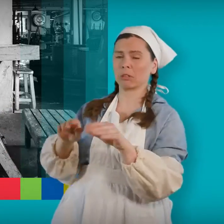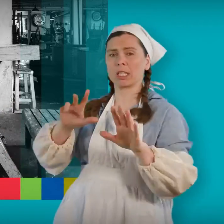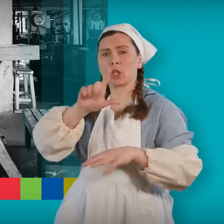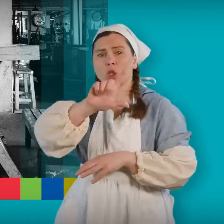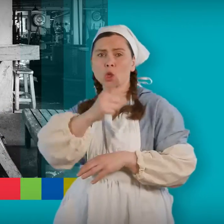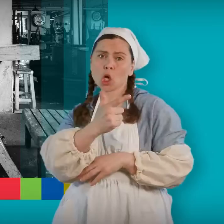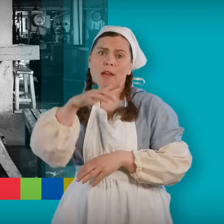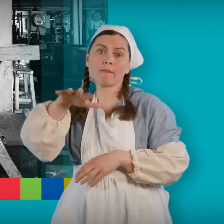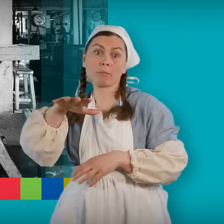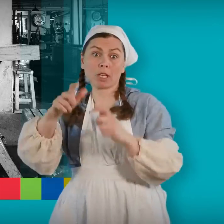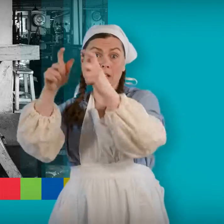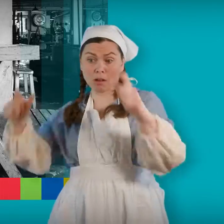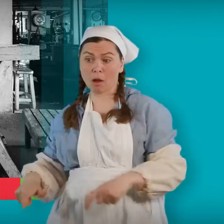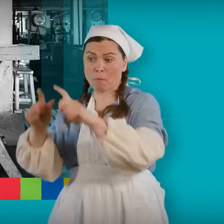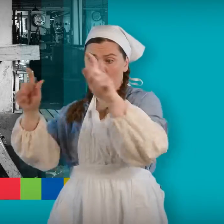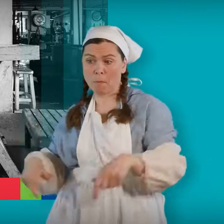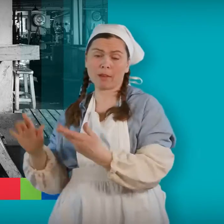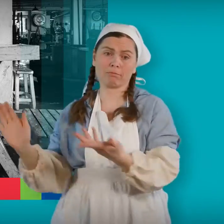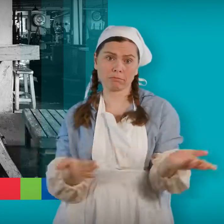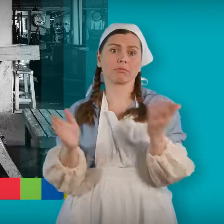12-15 rammer videre til røyking.